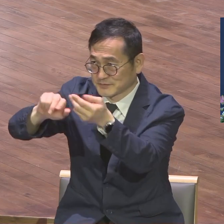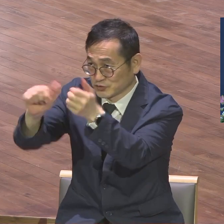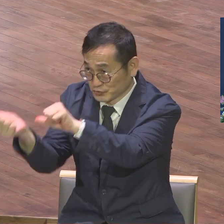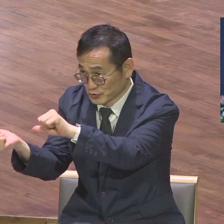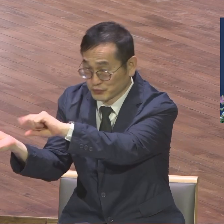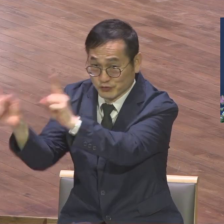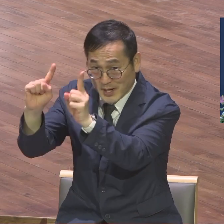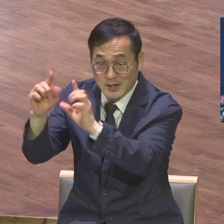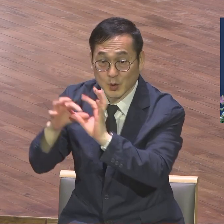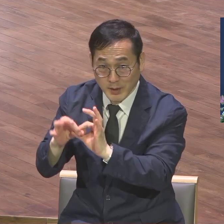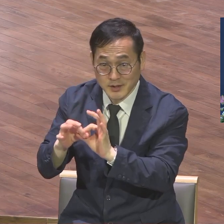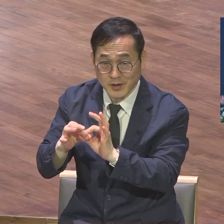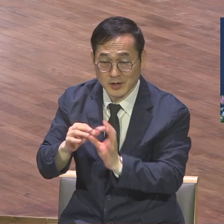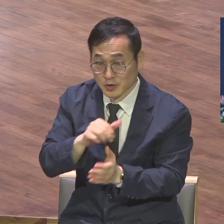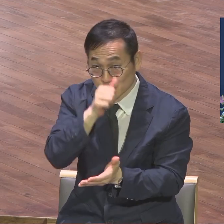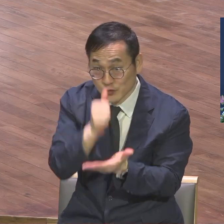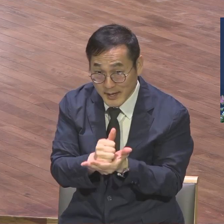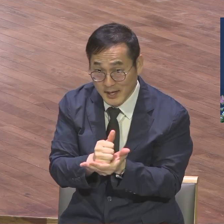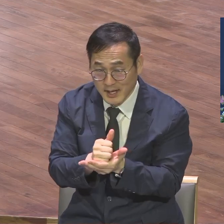통해 우리의 모든